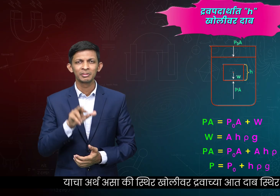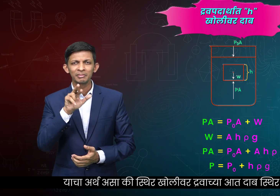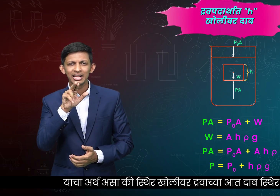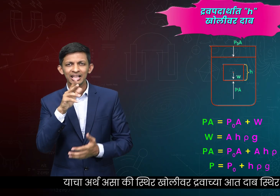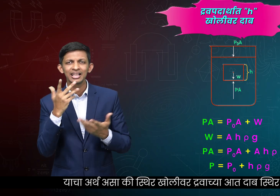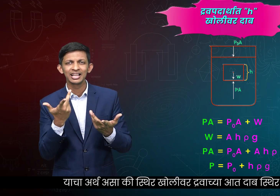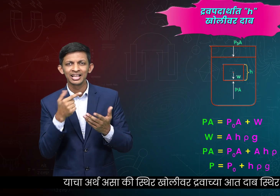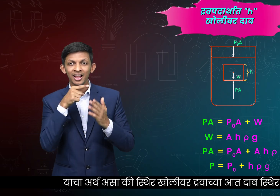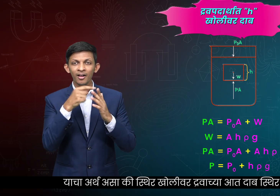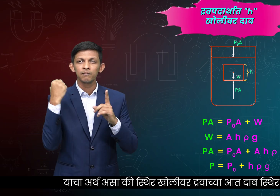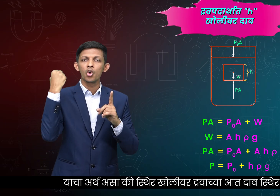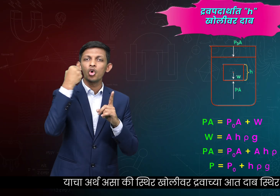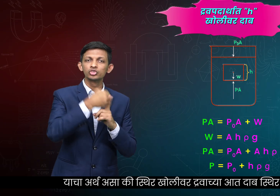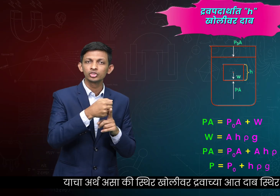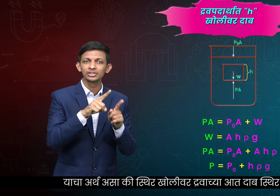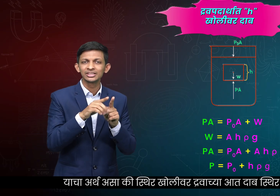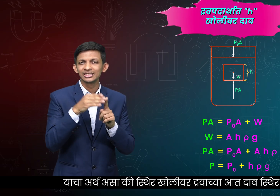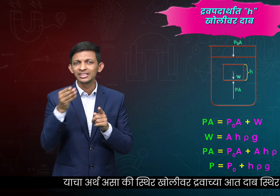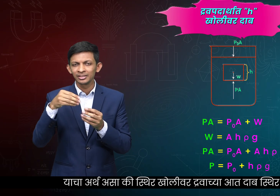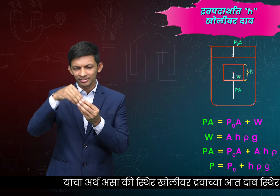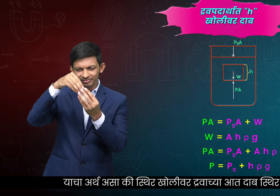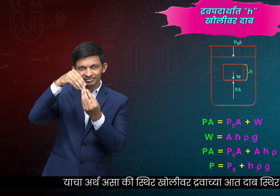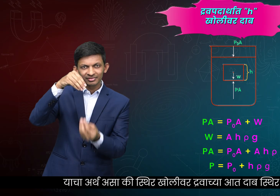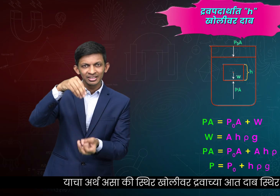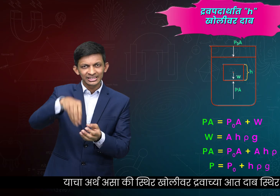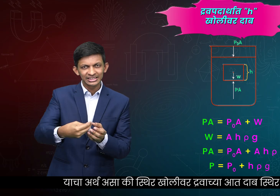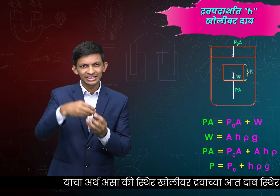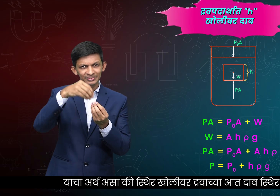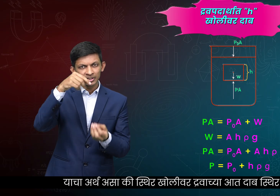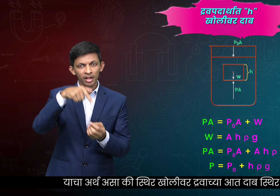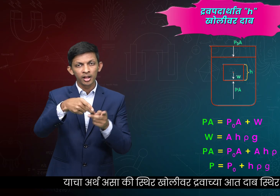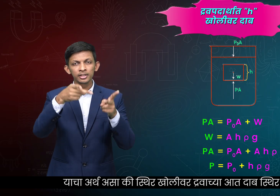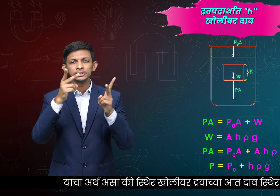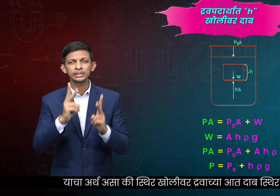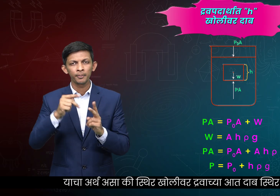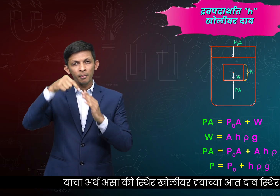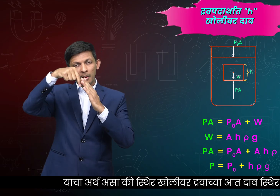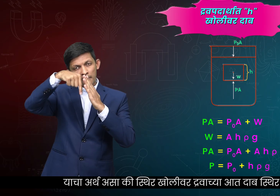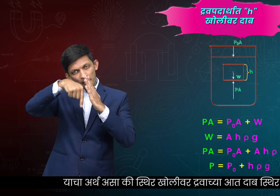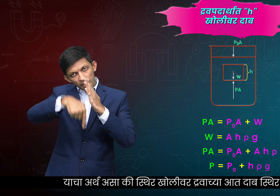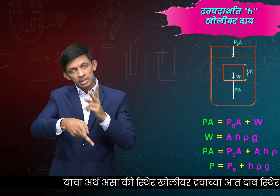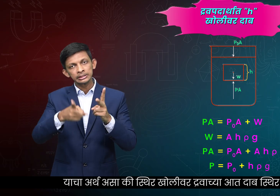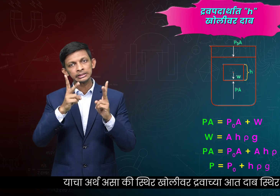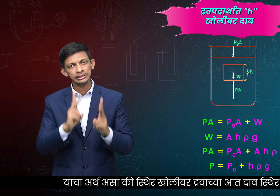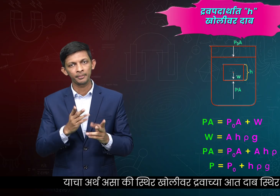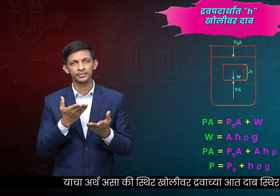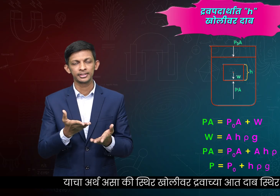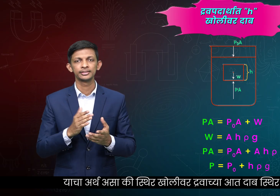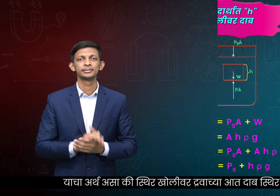याचा अर्थ असा की स्थिर खोलीवर द्रवाच्या आत दाब स्थिर असतो.